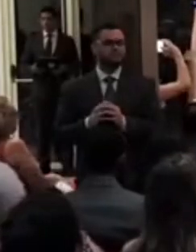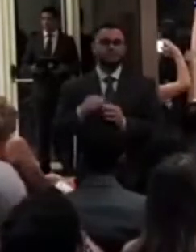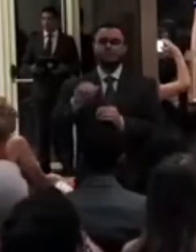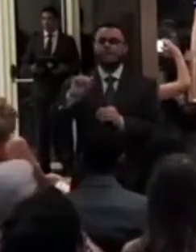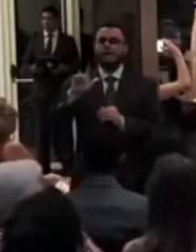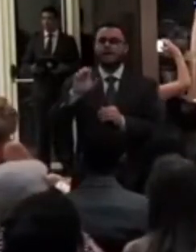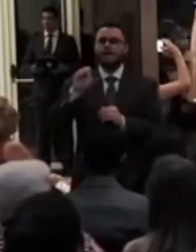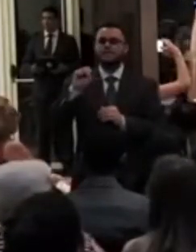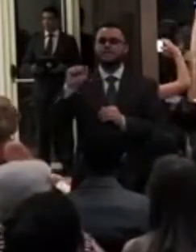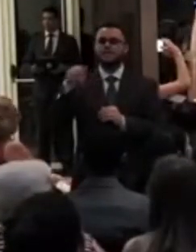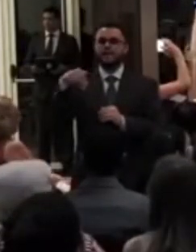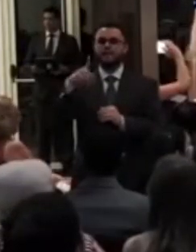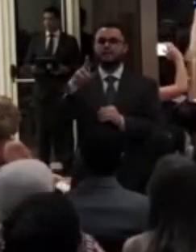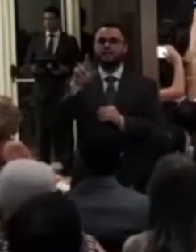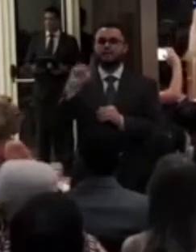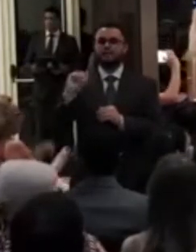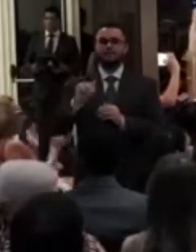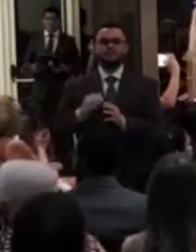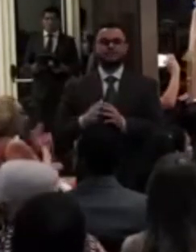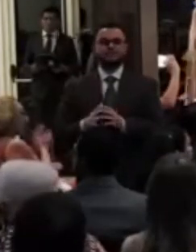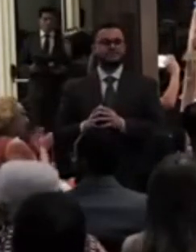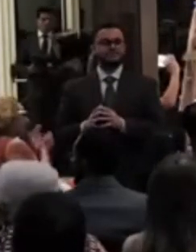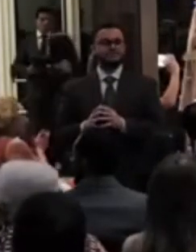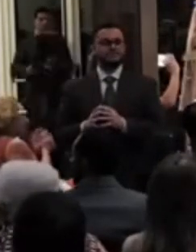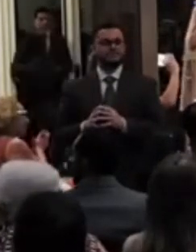Alessandra Almeida.